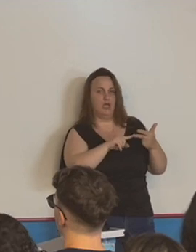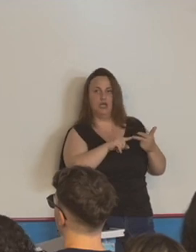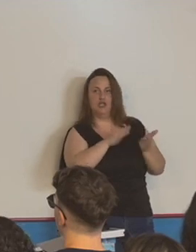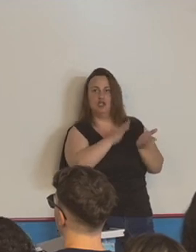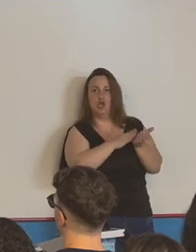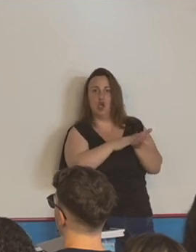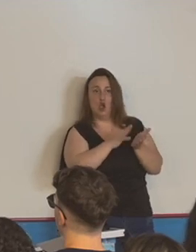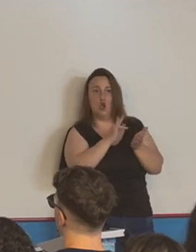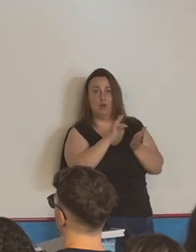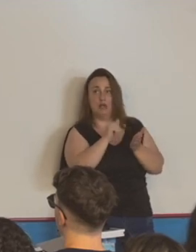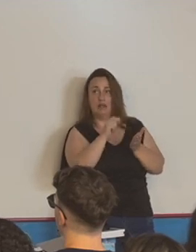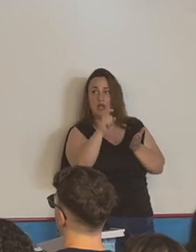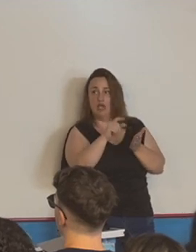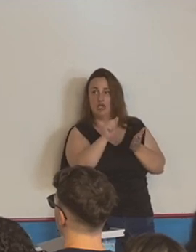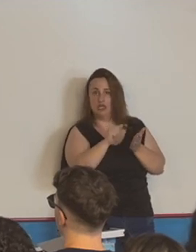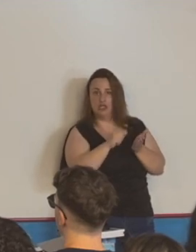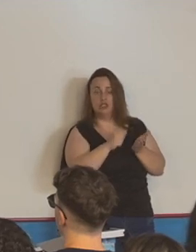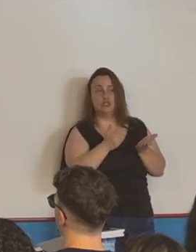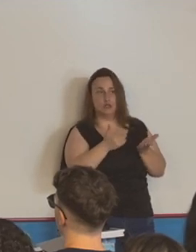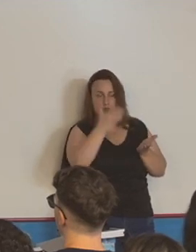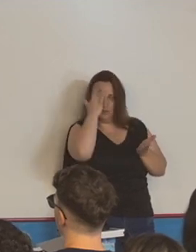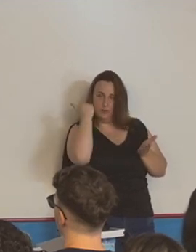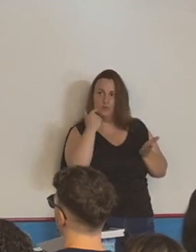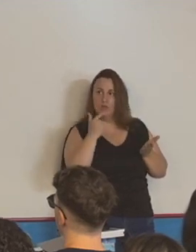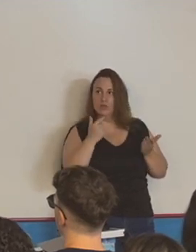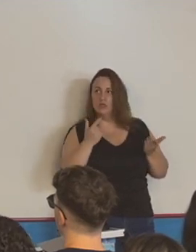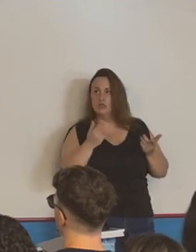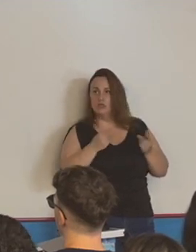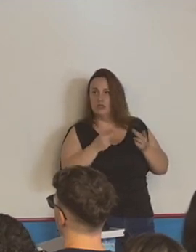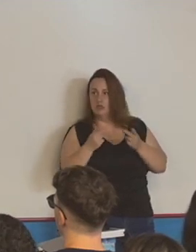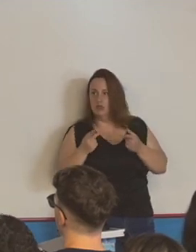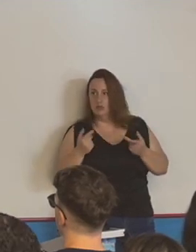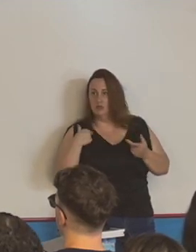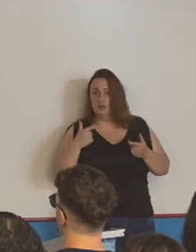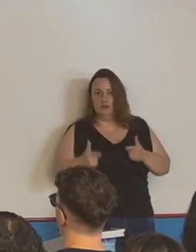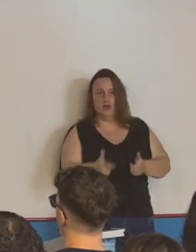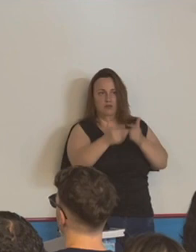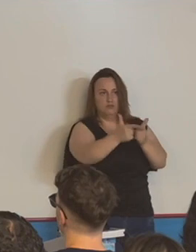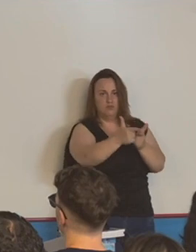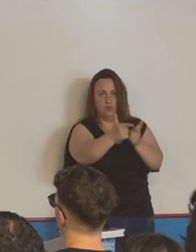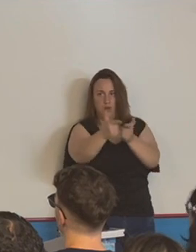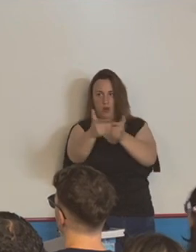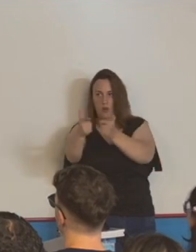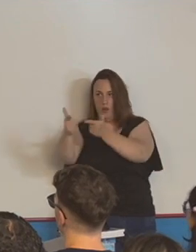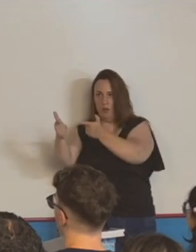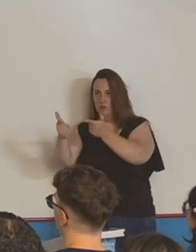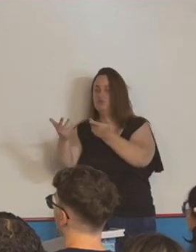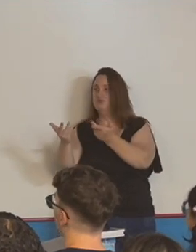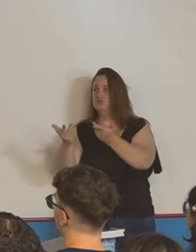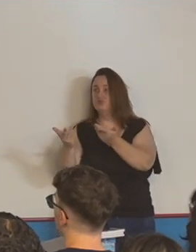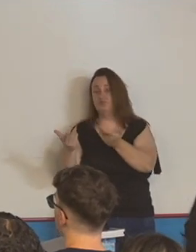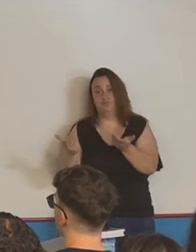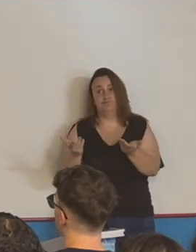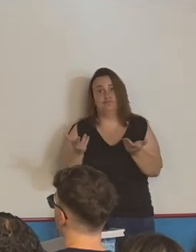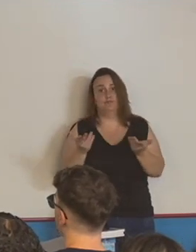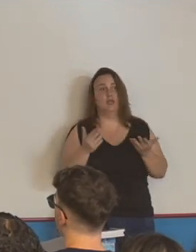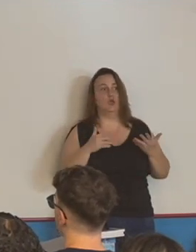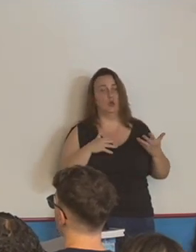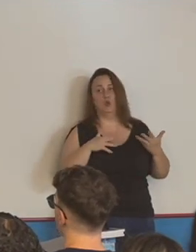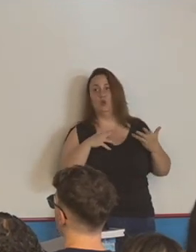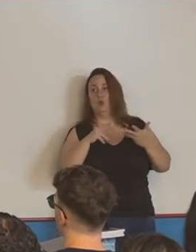cobram taxas de comerciantes. Se você não compra, se você não paga, você morre, né? Então, e aí, tudo uma questão de,